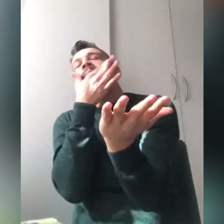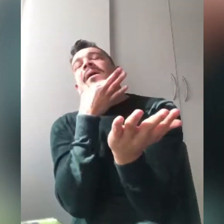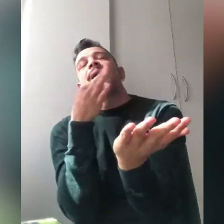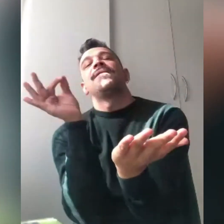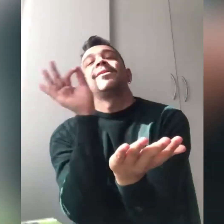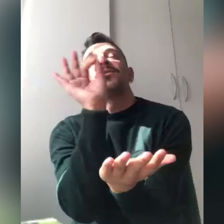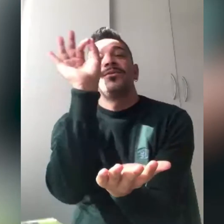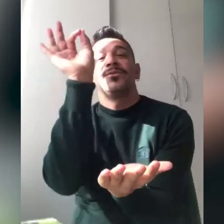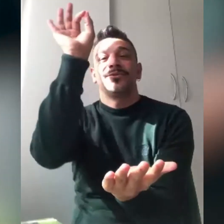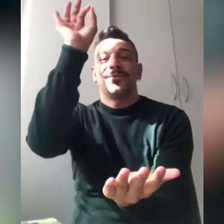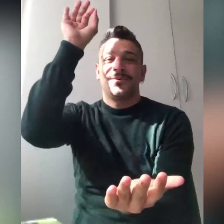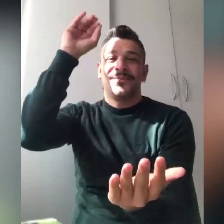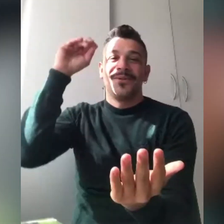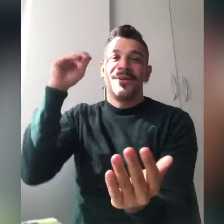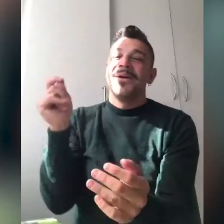sia meraviglioso,